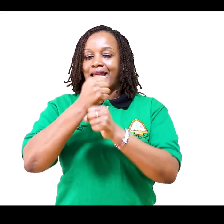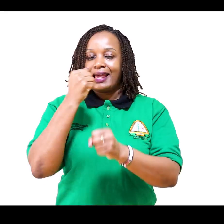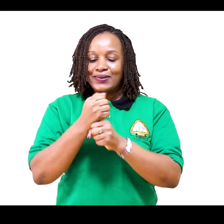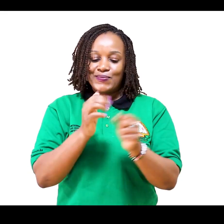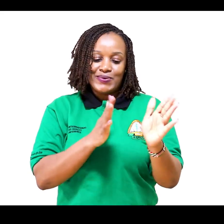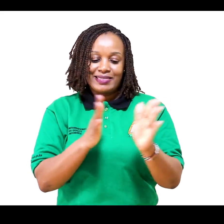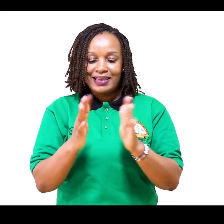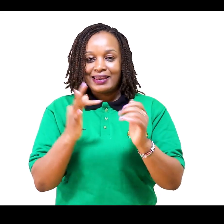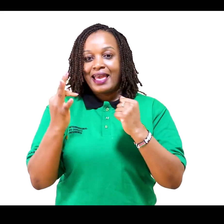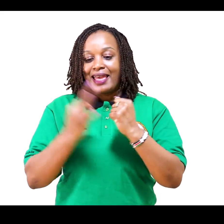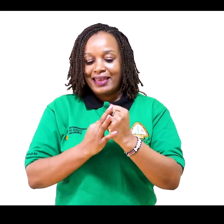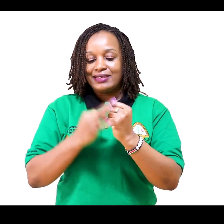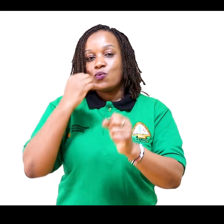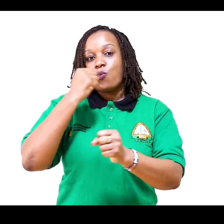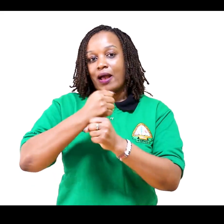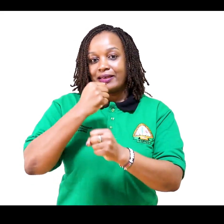za kazi.